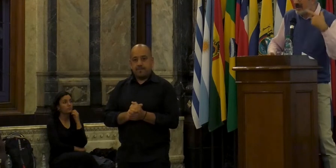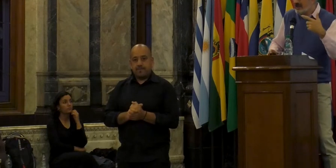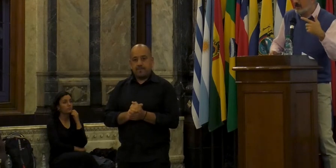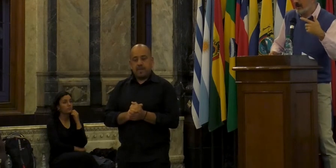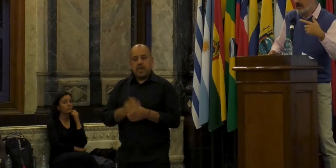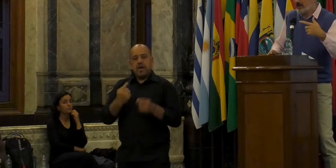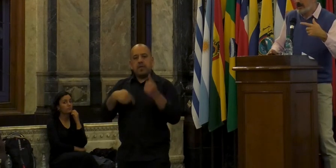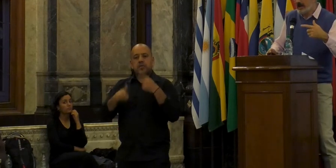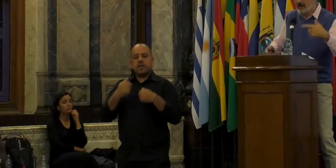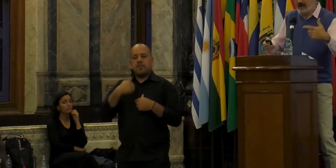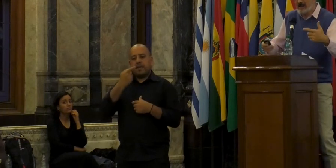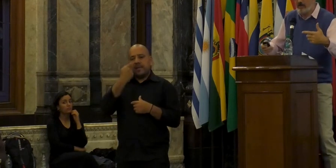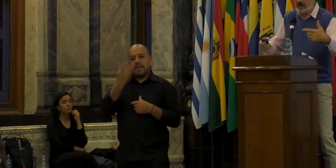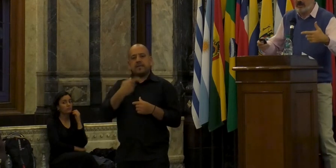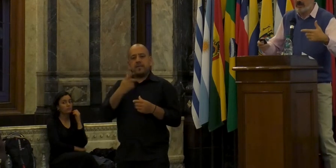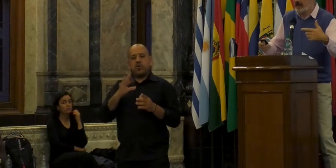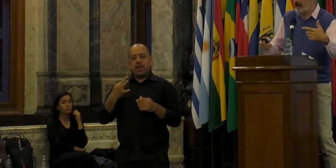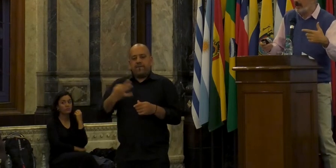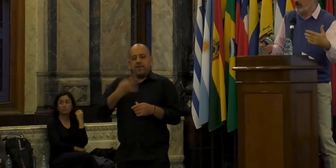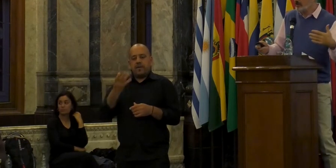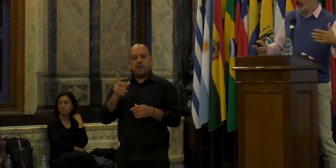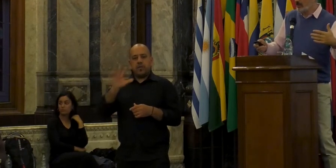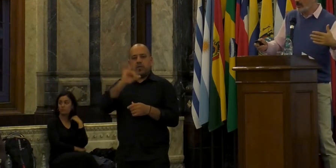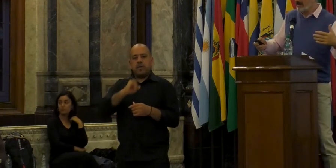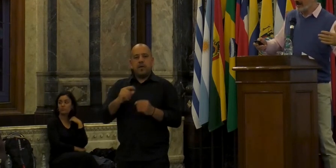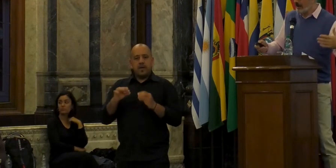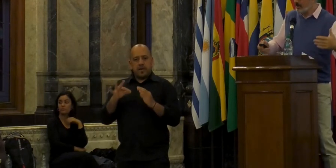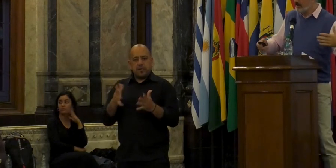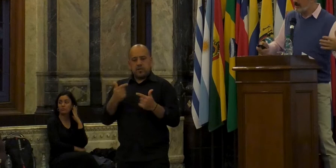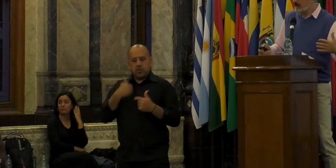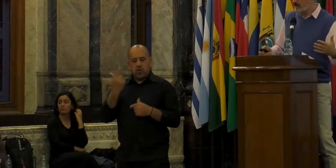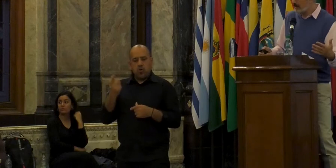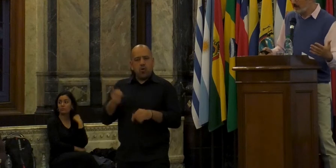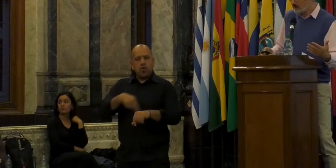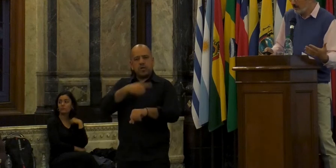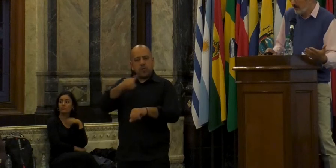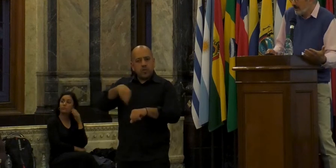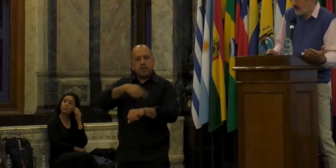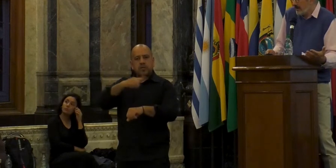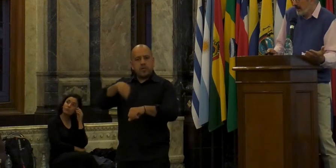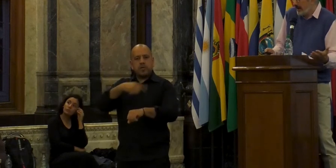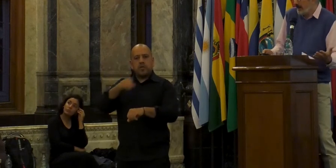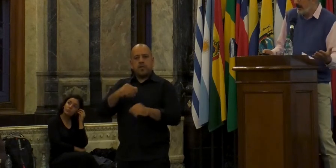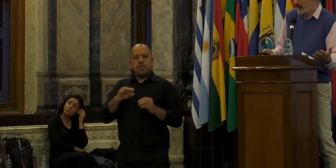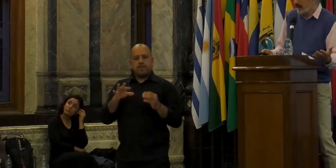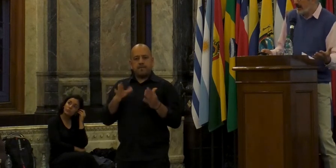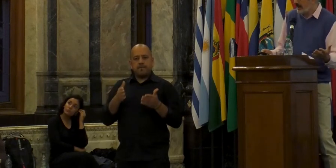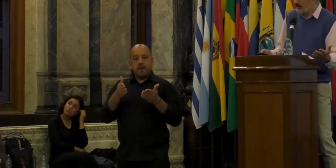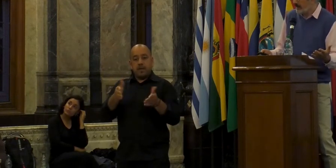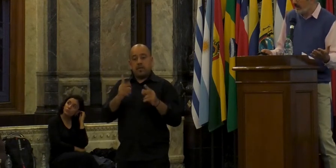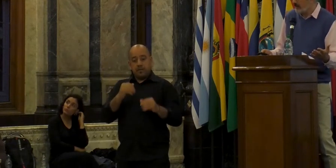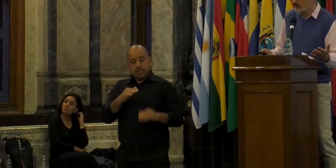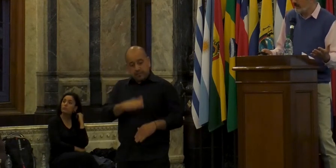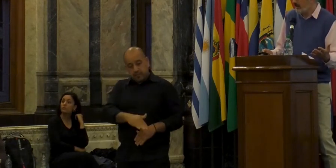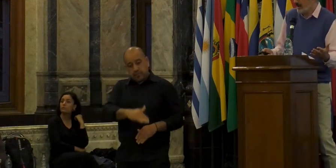Mi interés por la vida cotidiana pasa por el hecho de que de pronto yo pasaba horas y horas y horas en la crianza